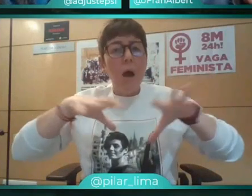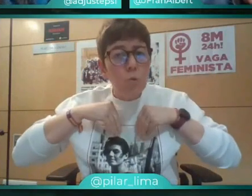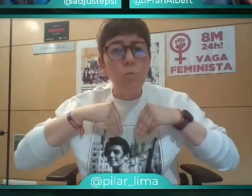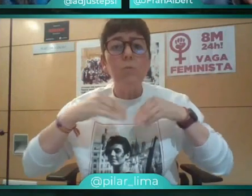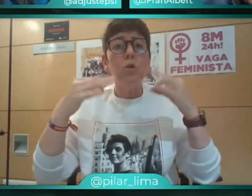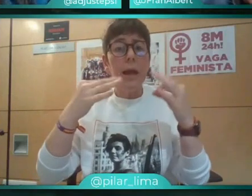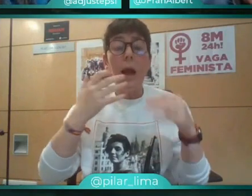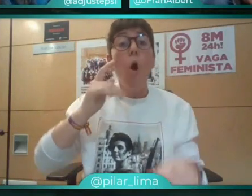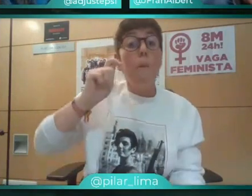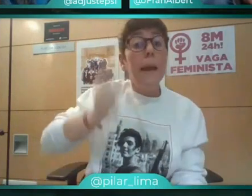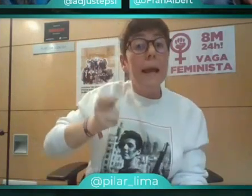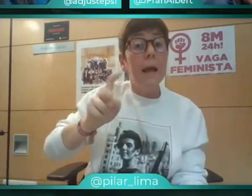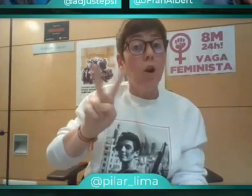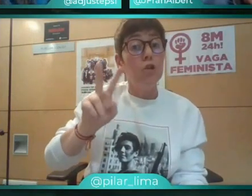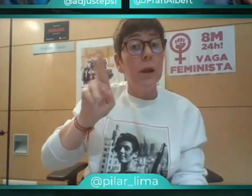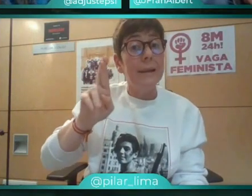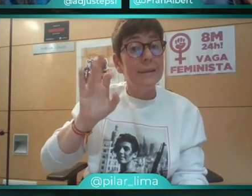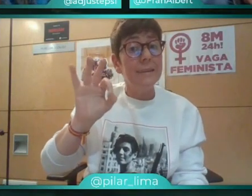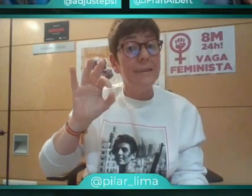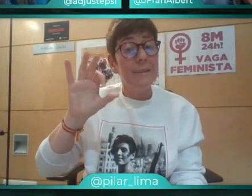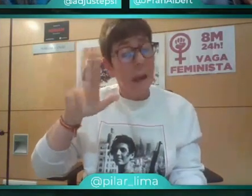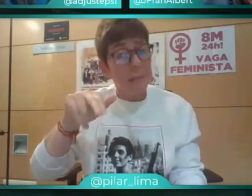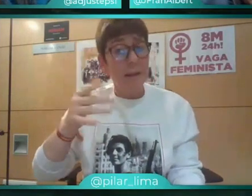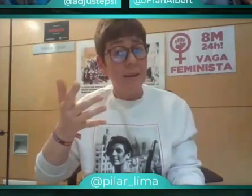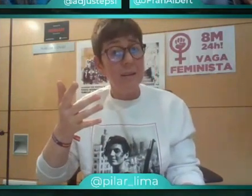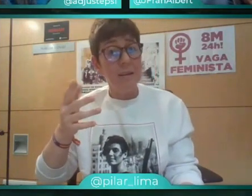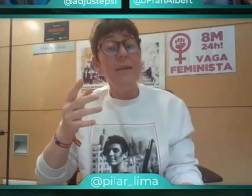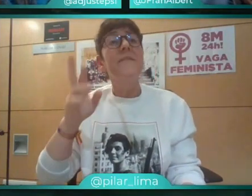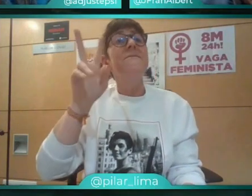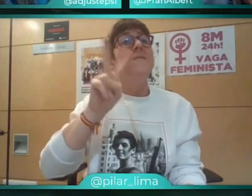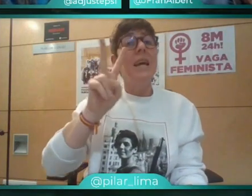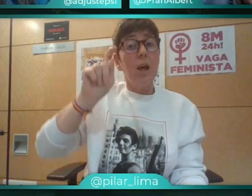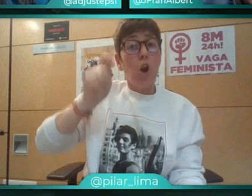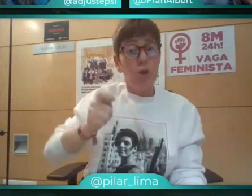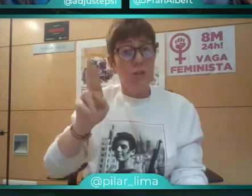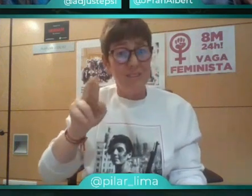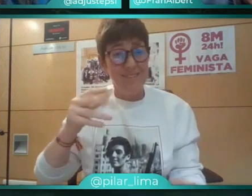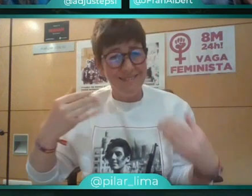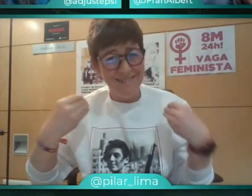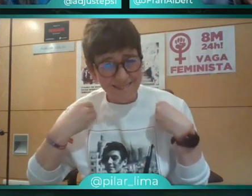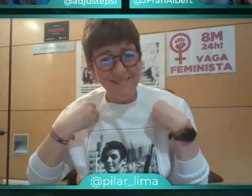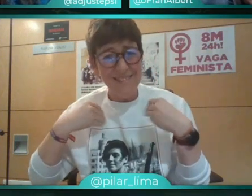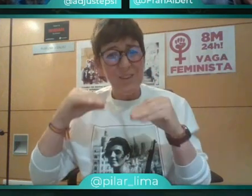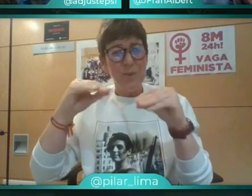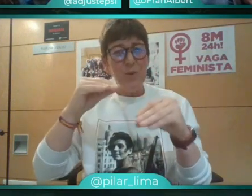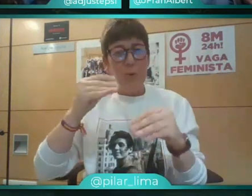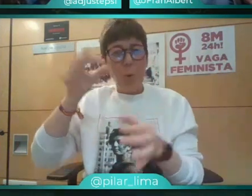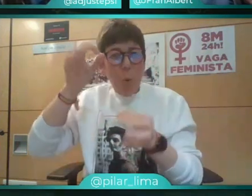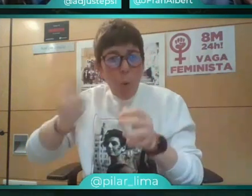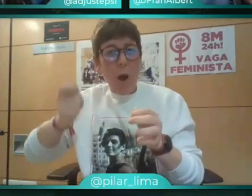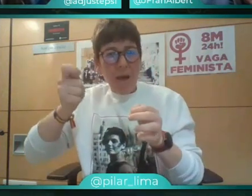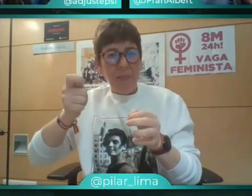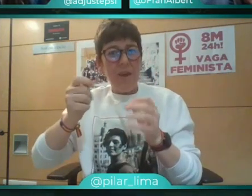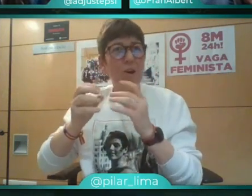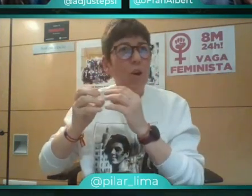lugar de residencia tenemos que asumirlo que también con con la con la con